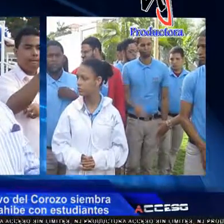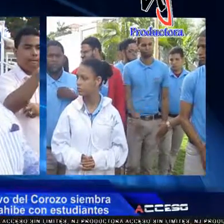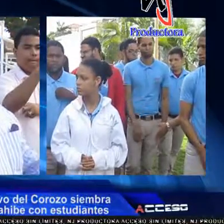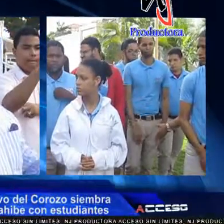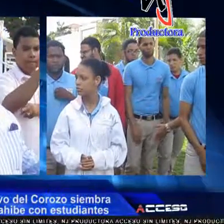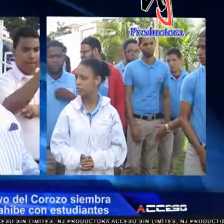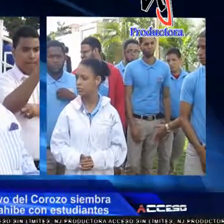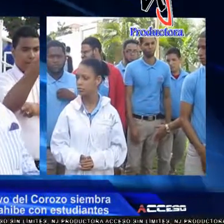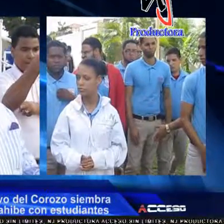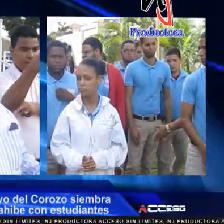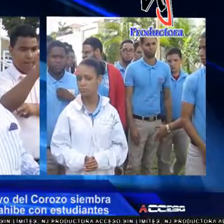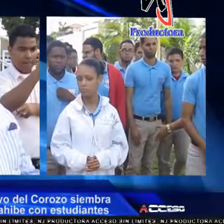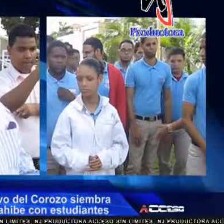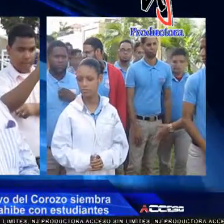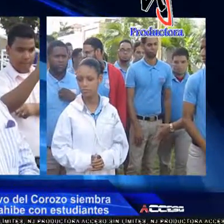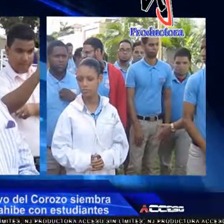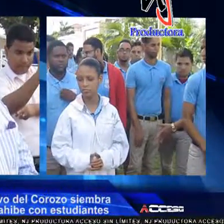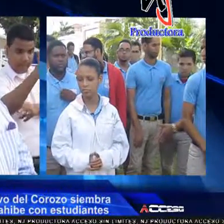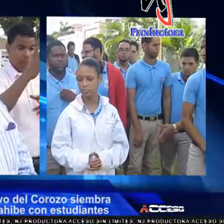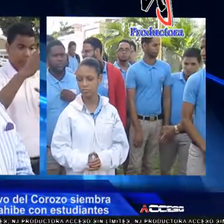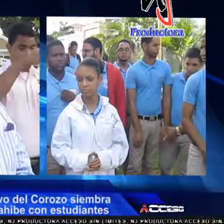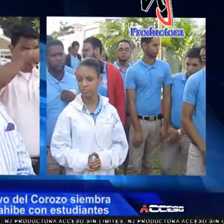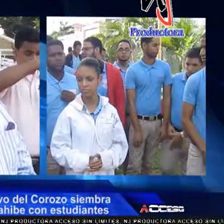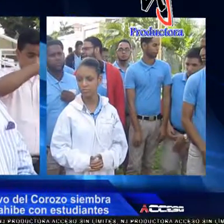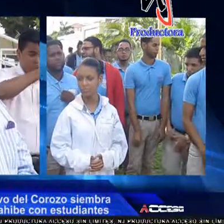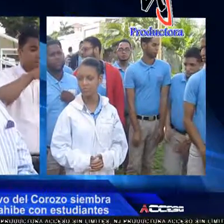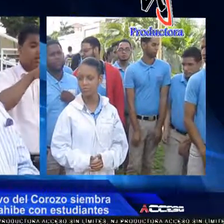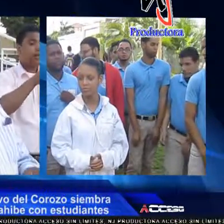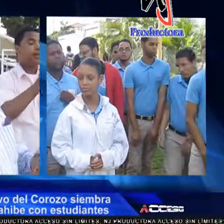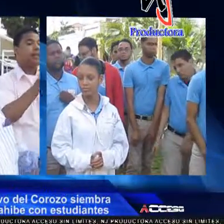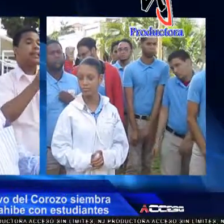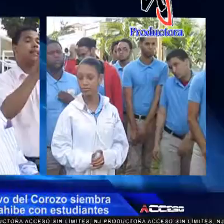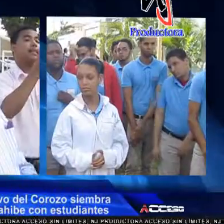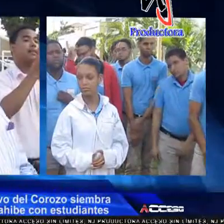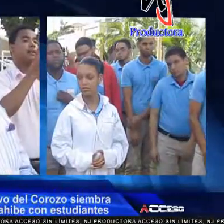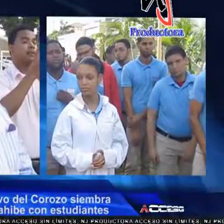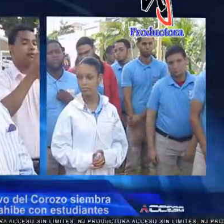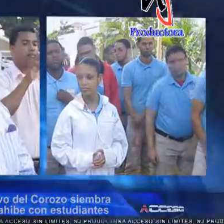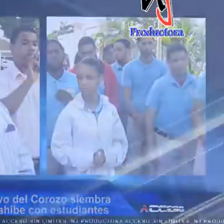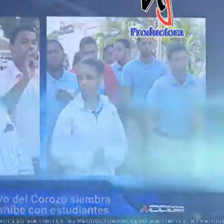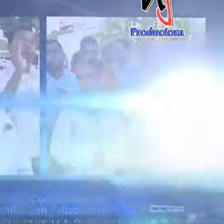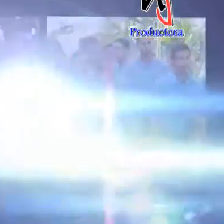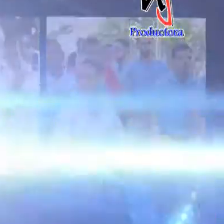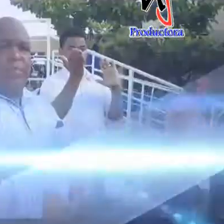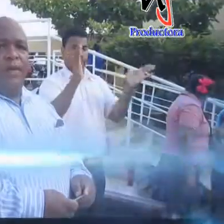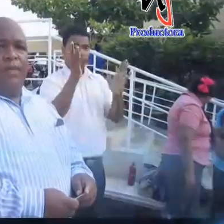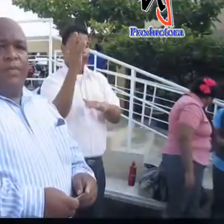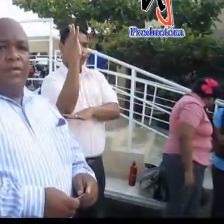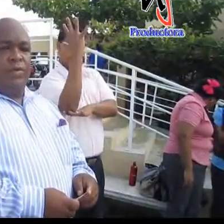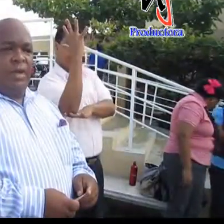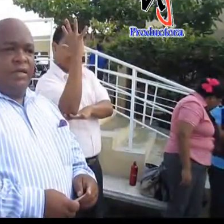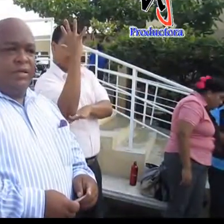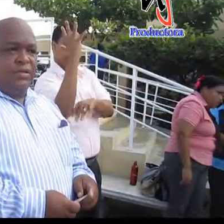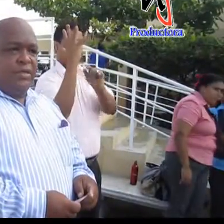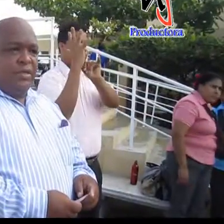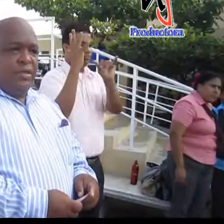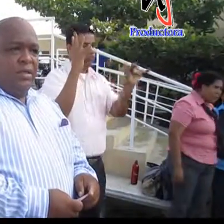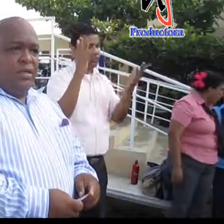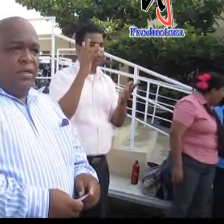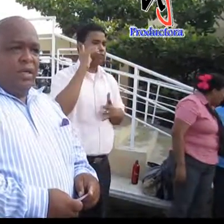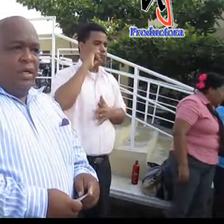como lo que tiene que ver con la inclusión. Los estudiantes con discapacidad auditiva de nuestro centro, acompañados por los